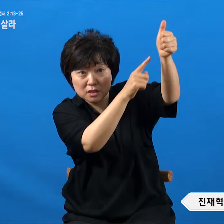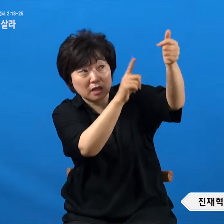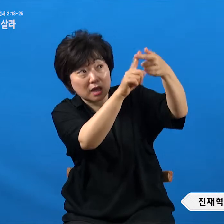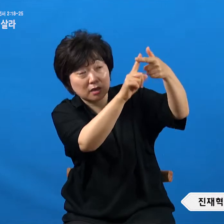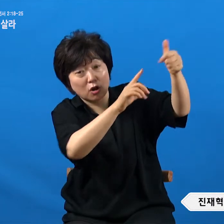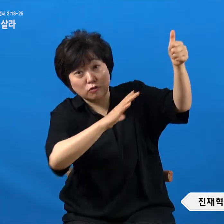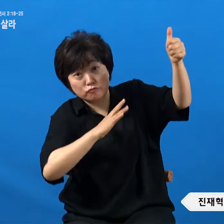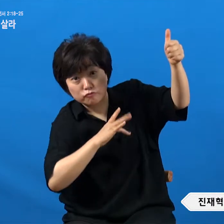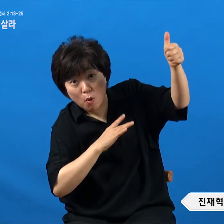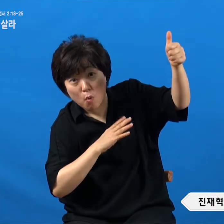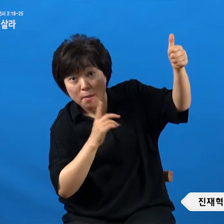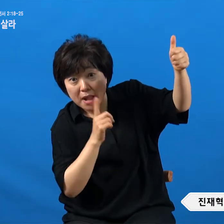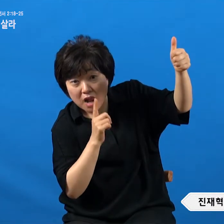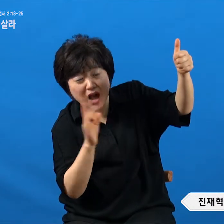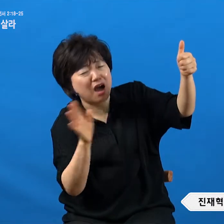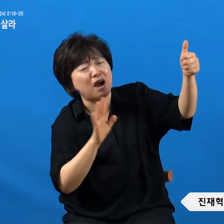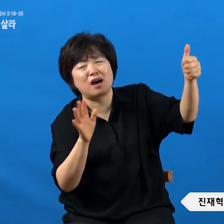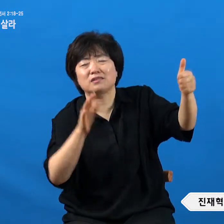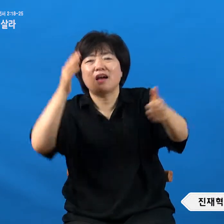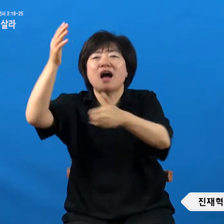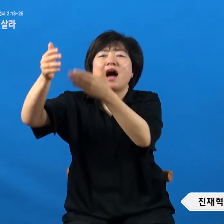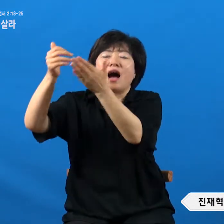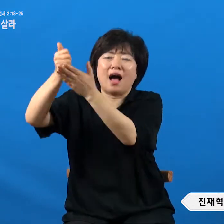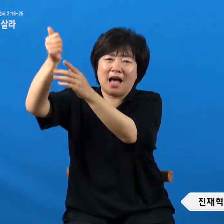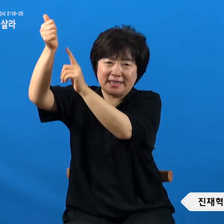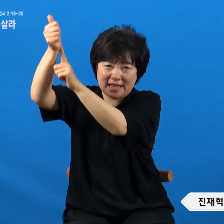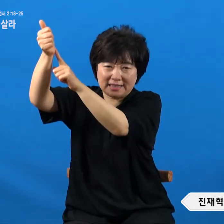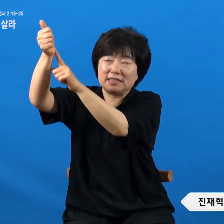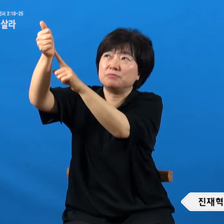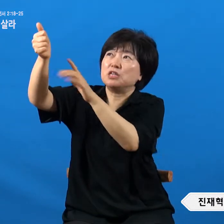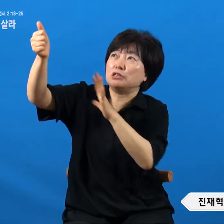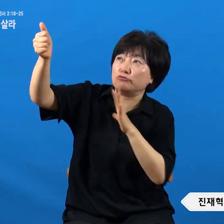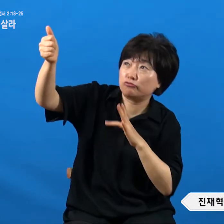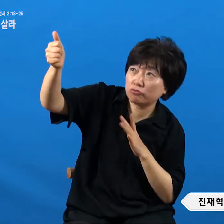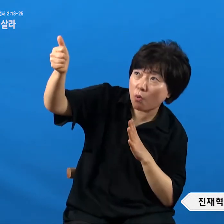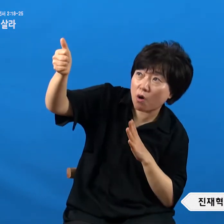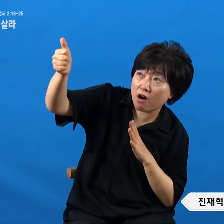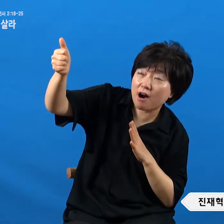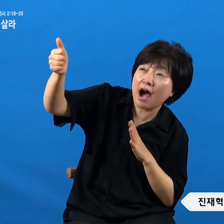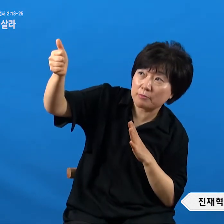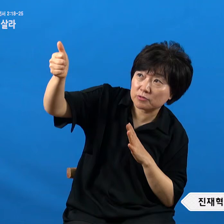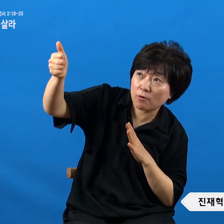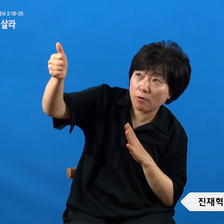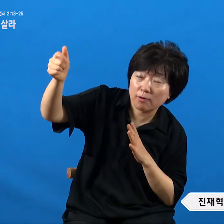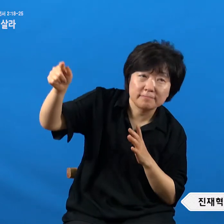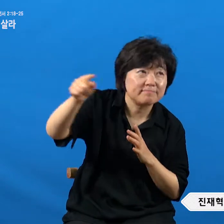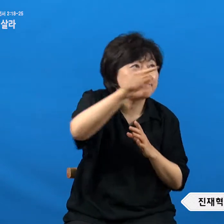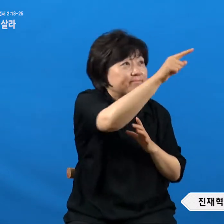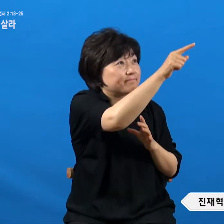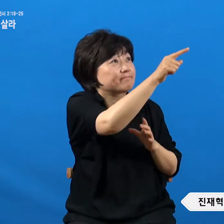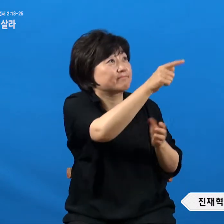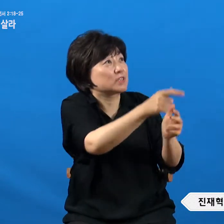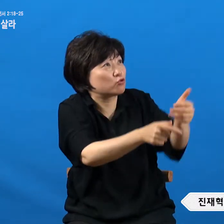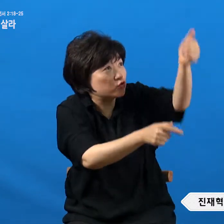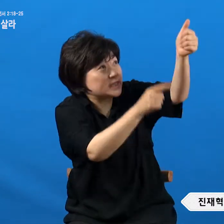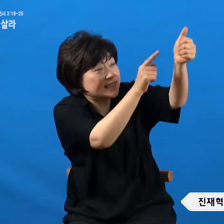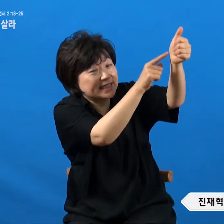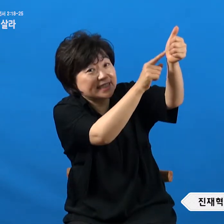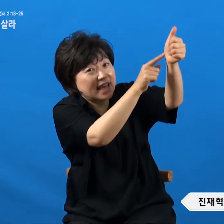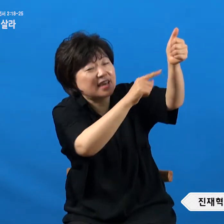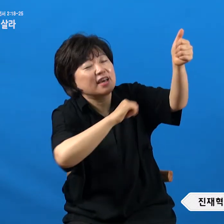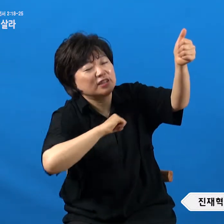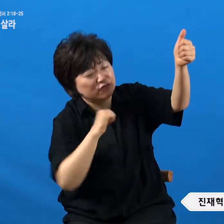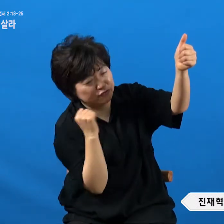두려워하라고 말하고 있지 않습니다. 바로 하나님을 두려워함으로 주인들에게